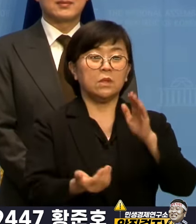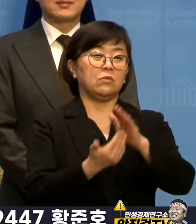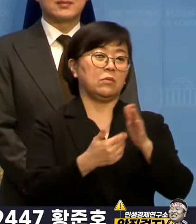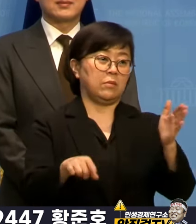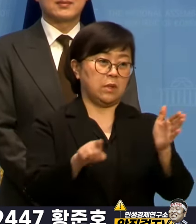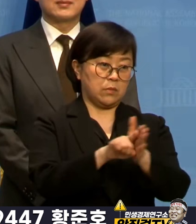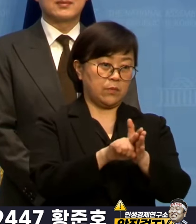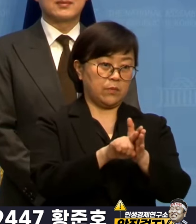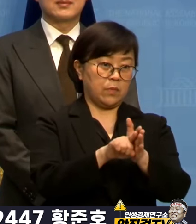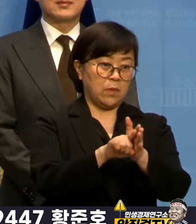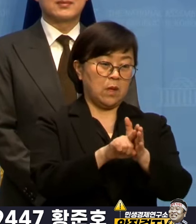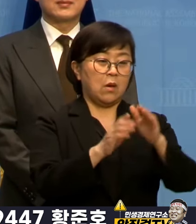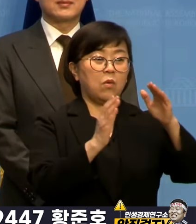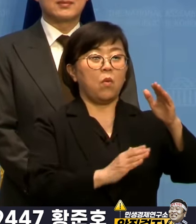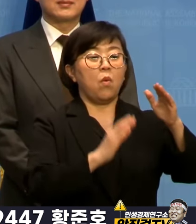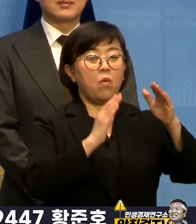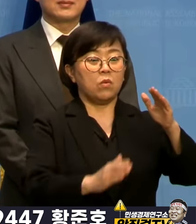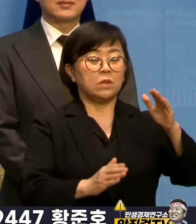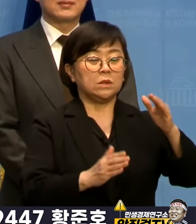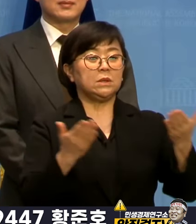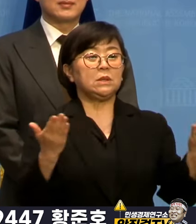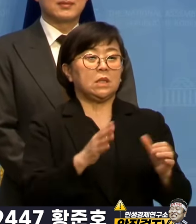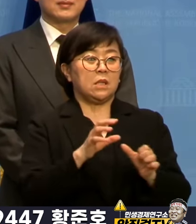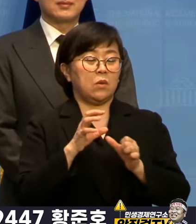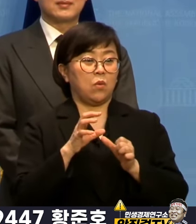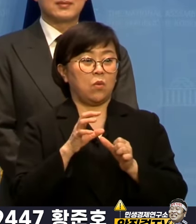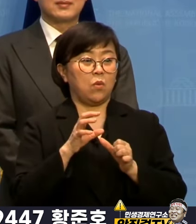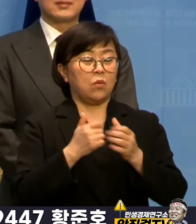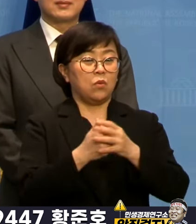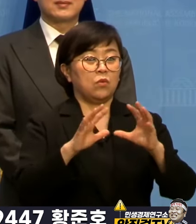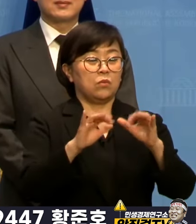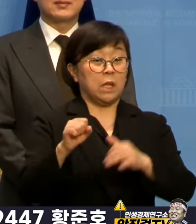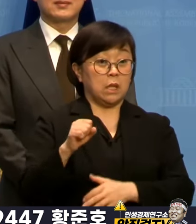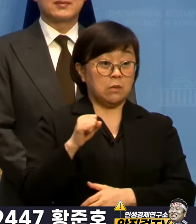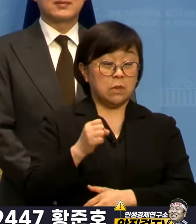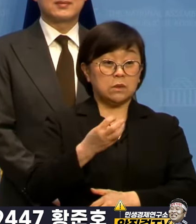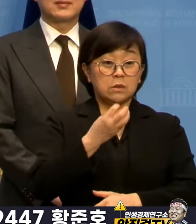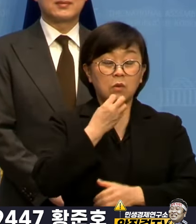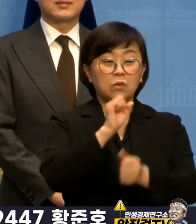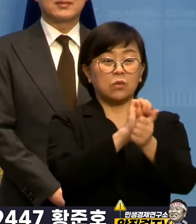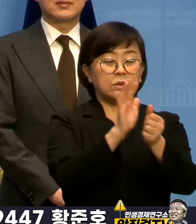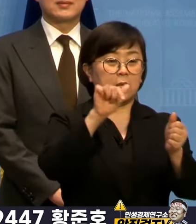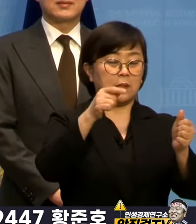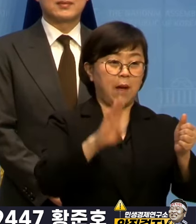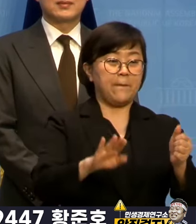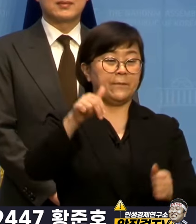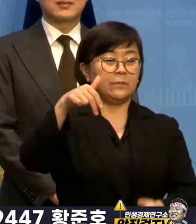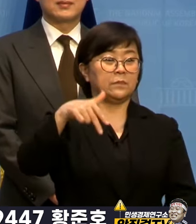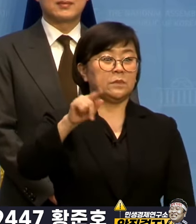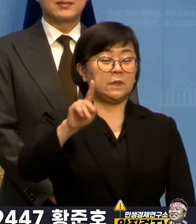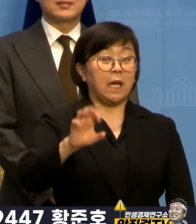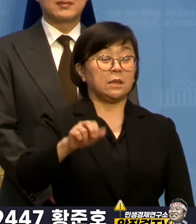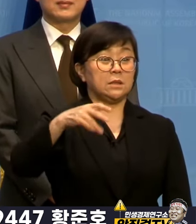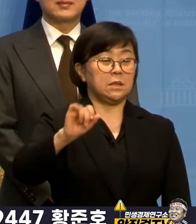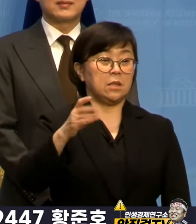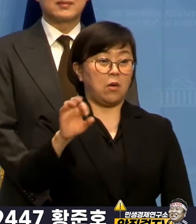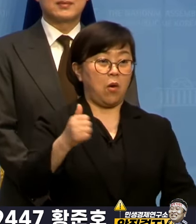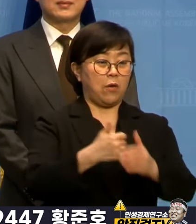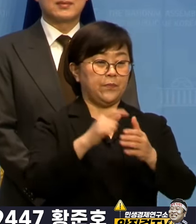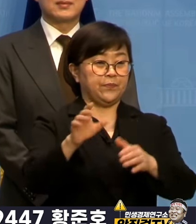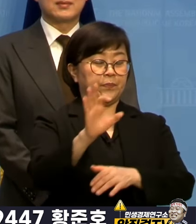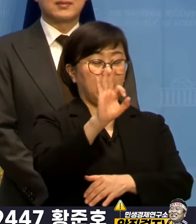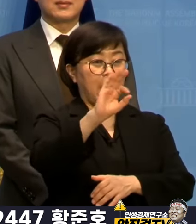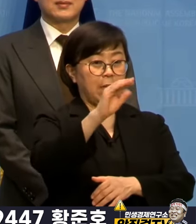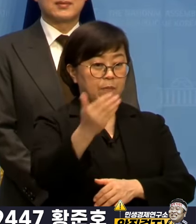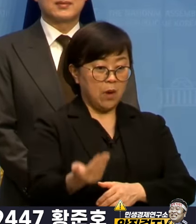위해 공직을 이용하는 것처럼 보입니다. 국민의힘 서울 동작합 장진영 후보의 양평